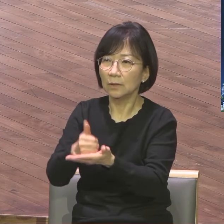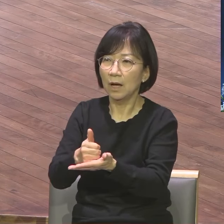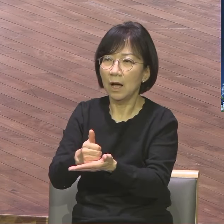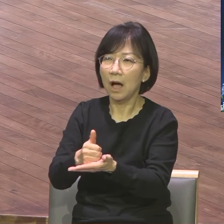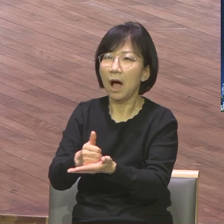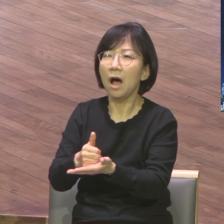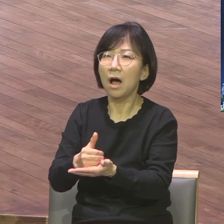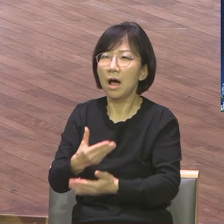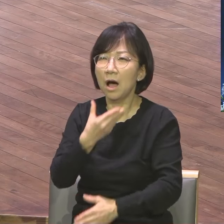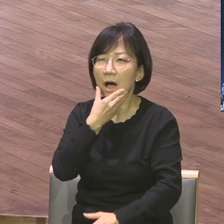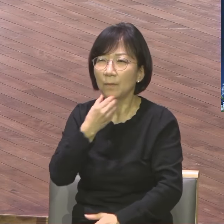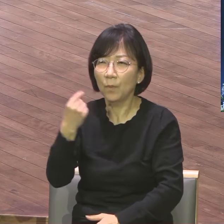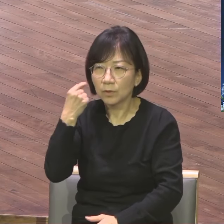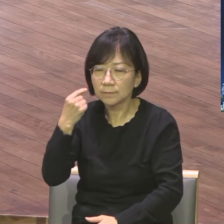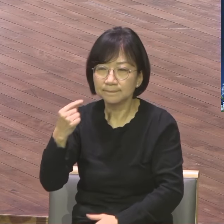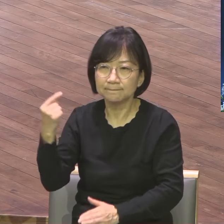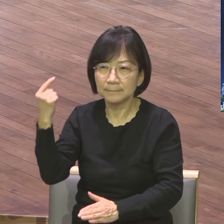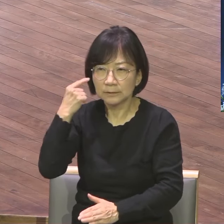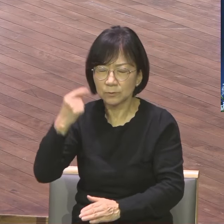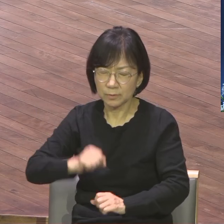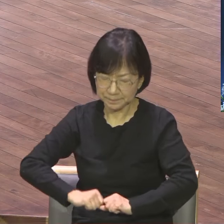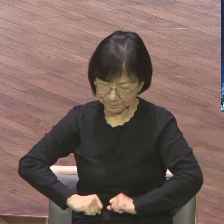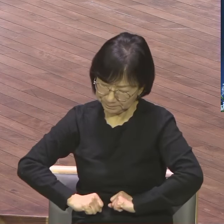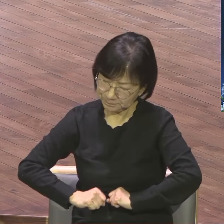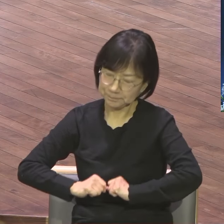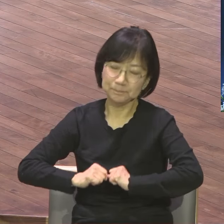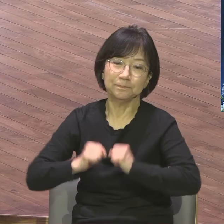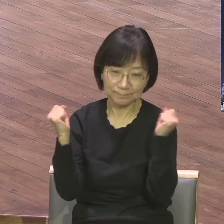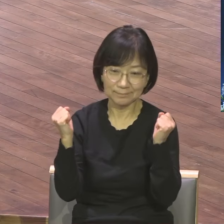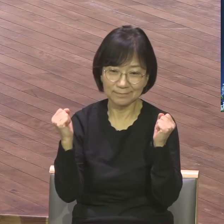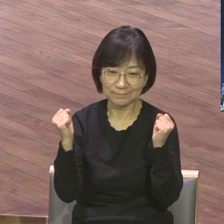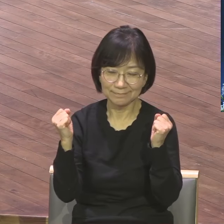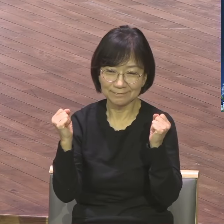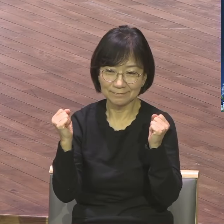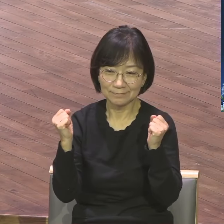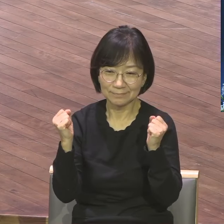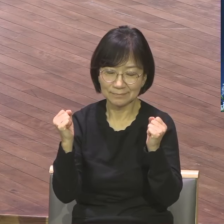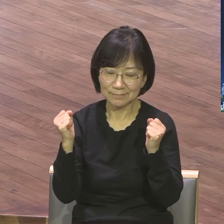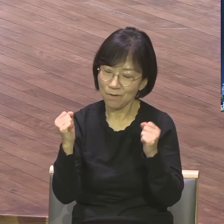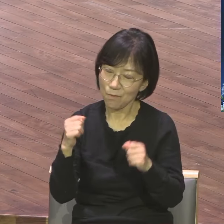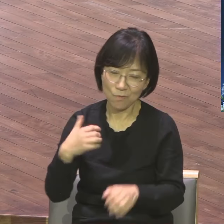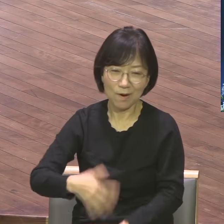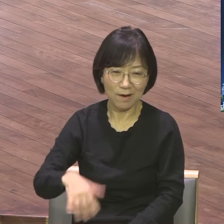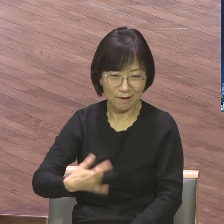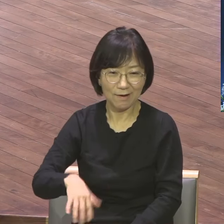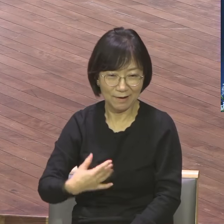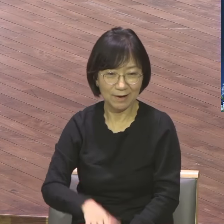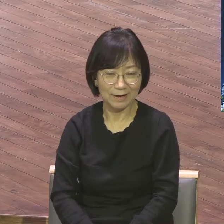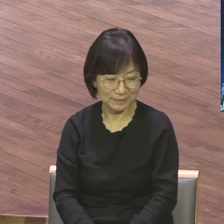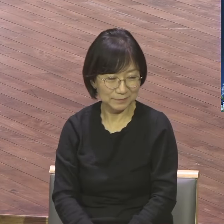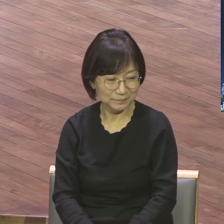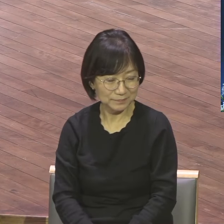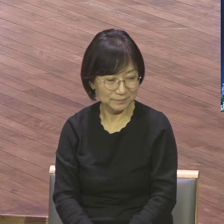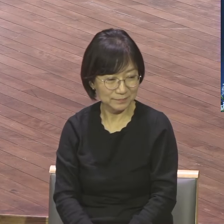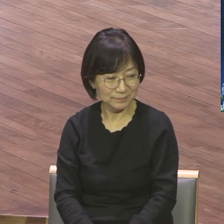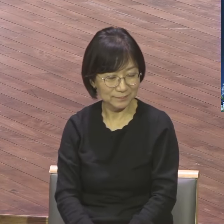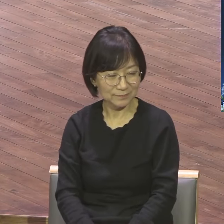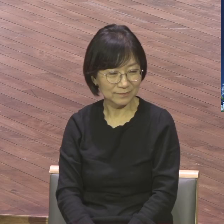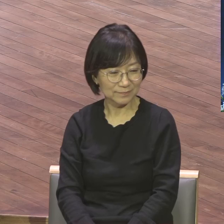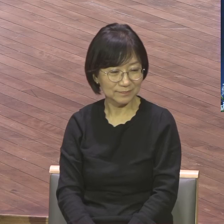앞에 복종했더라, 굴복했더라. 엄청난 폭발력이에요. 다른 말로